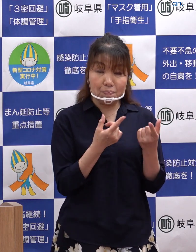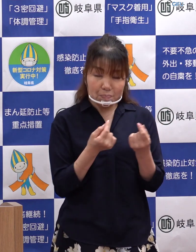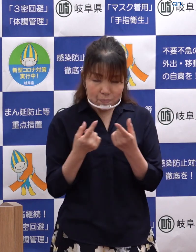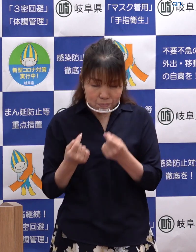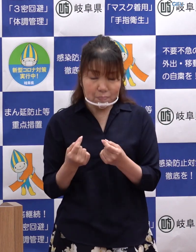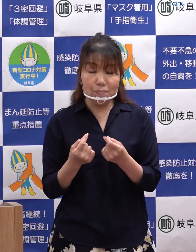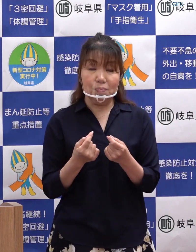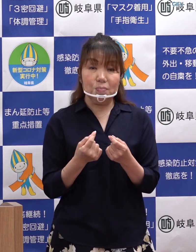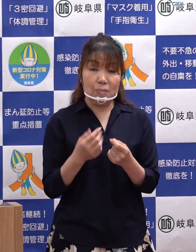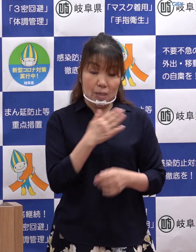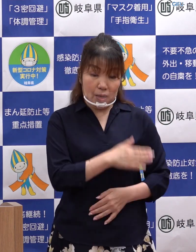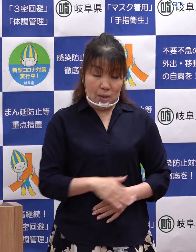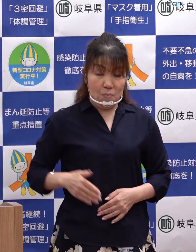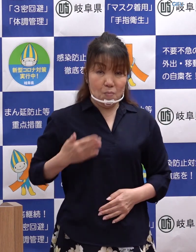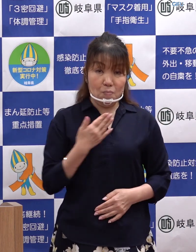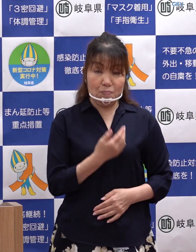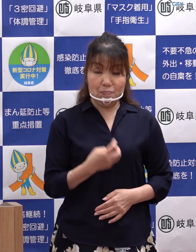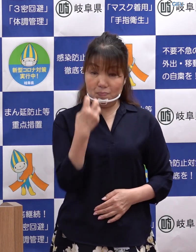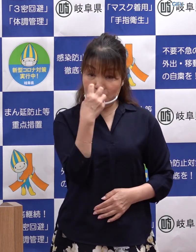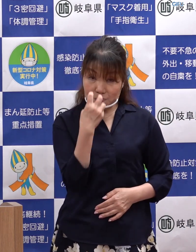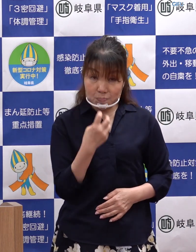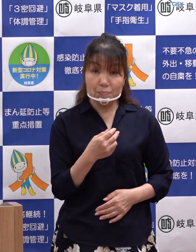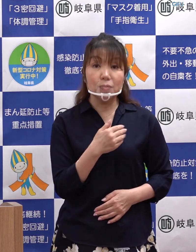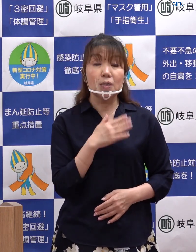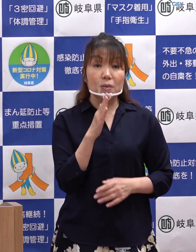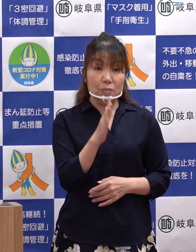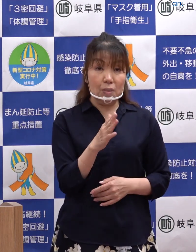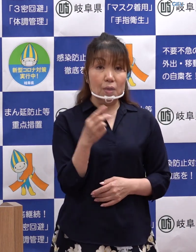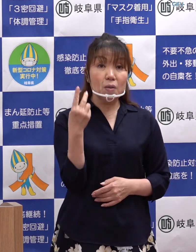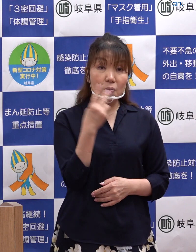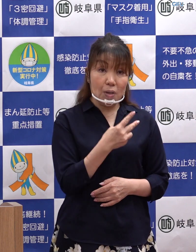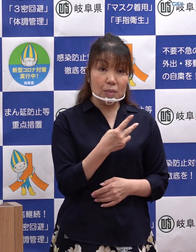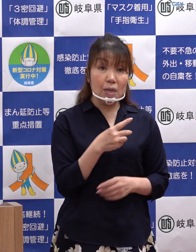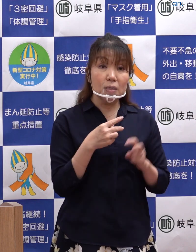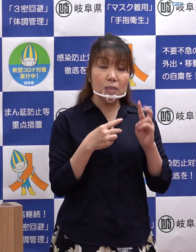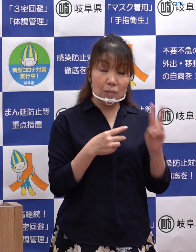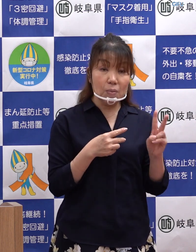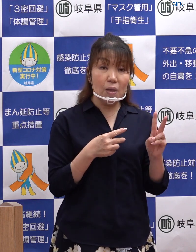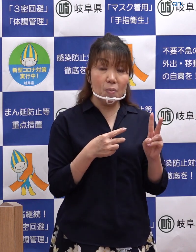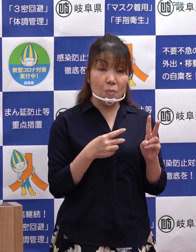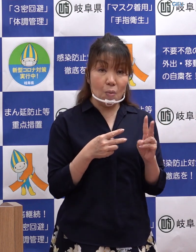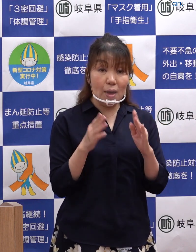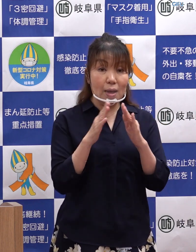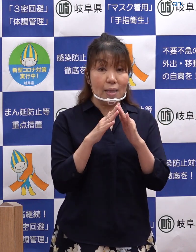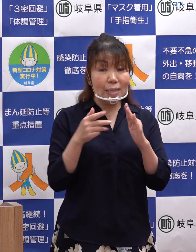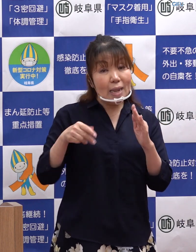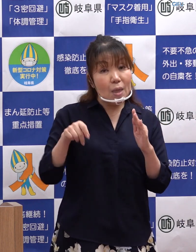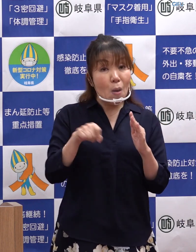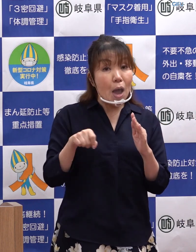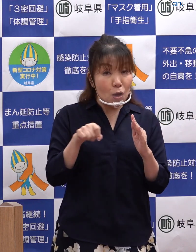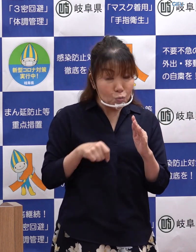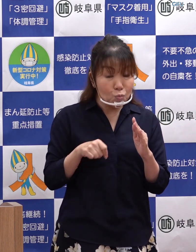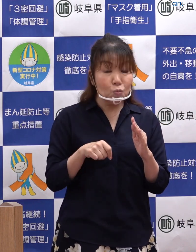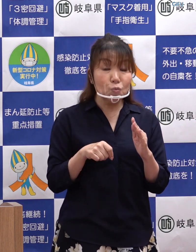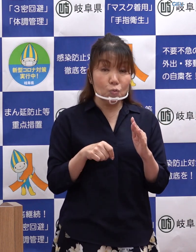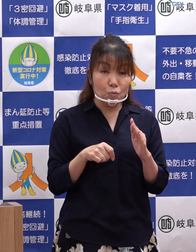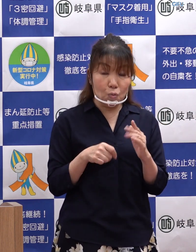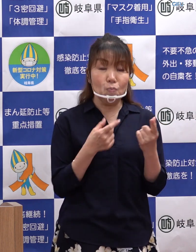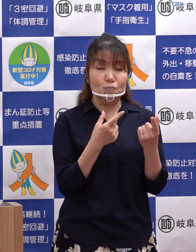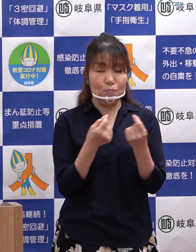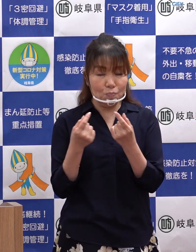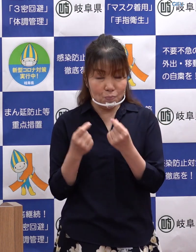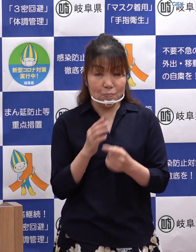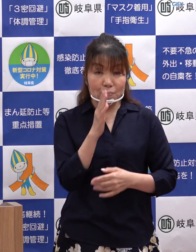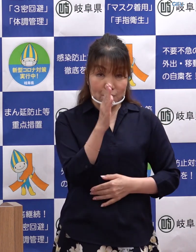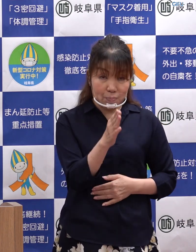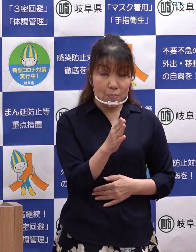態の徹底ということでございます。それから2番目の丸がテレワークとローテーション勤務、これはもうすでに申し上げておることでございますが、さらに徹底をお願いしたいということ